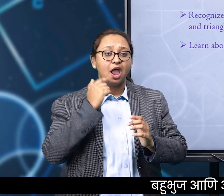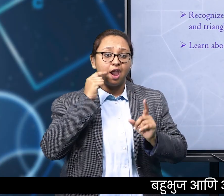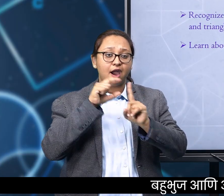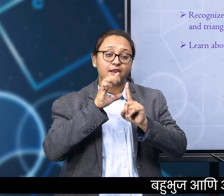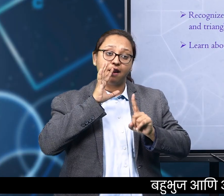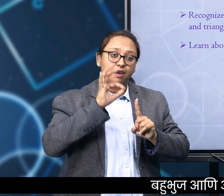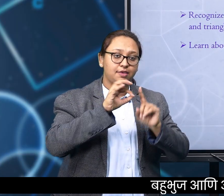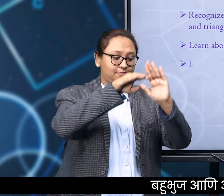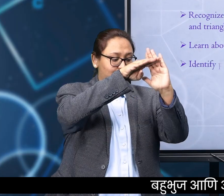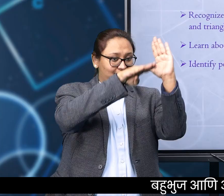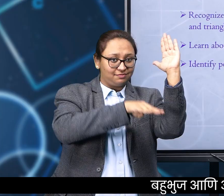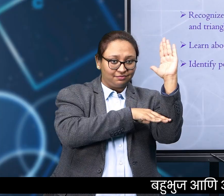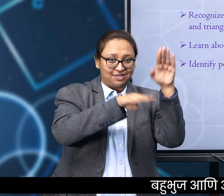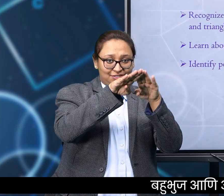बहुभुज आणि अबहुभुज ओळखा.